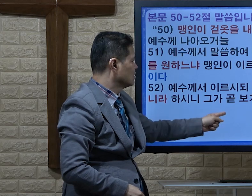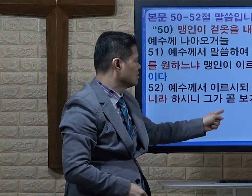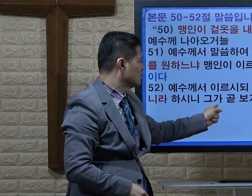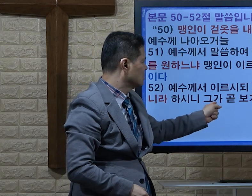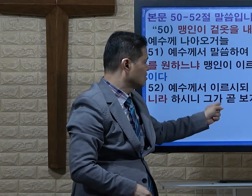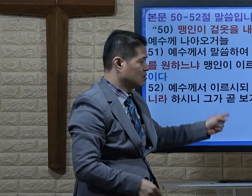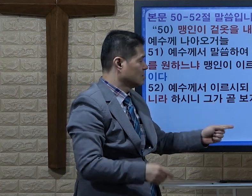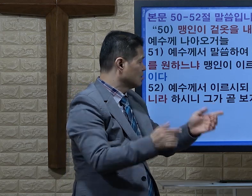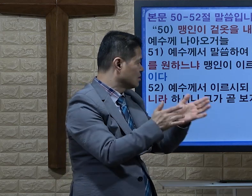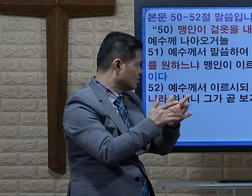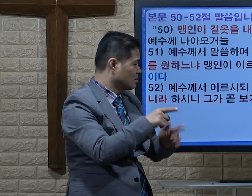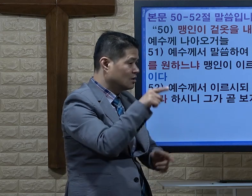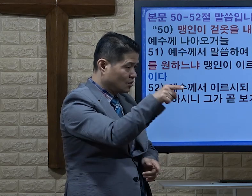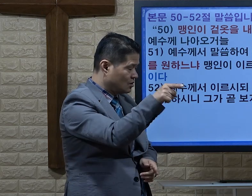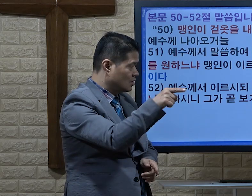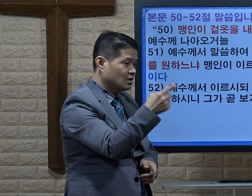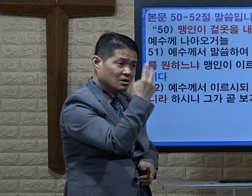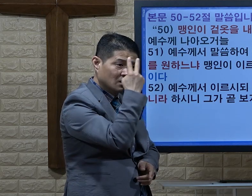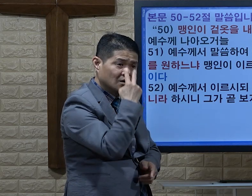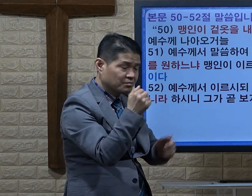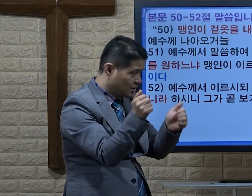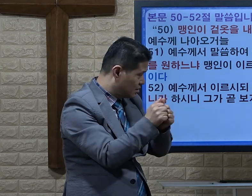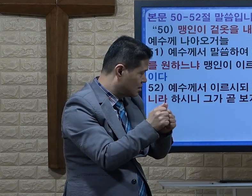52절 그가 곧 보게 되어